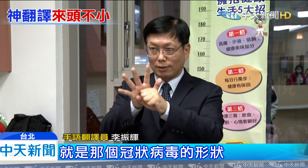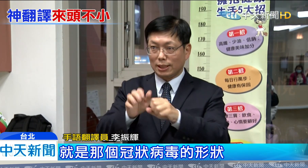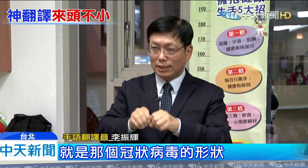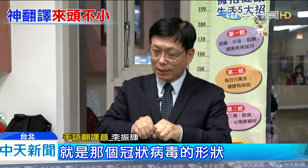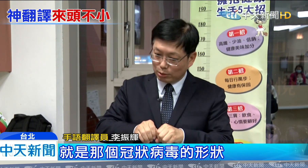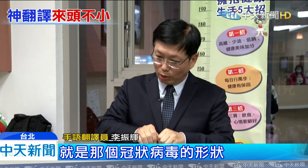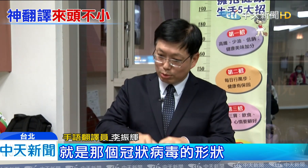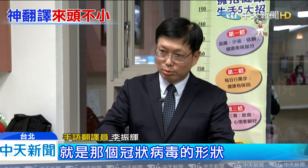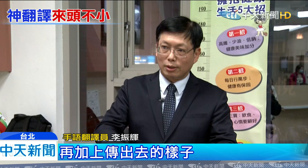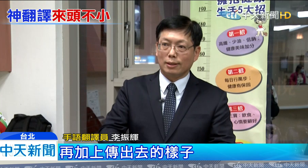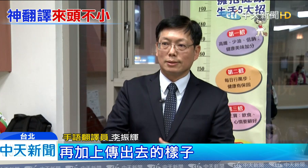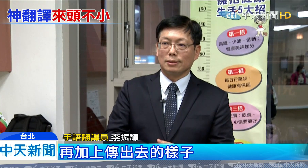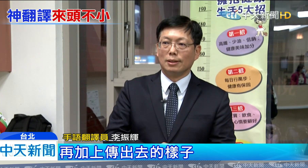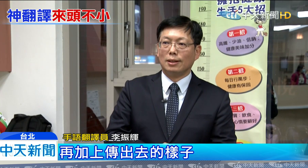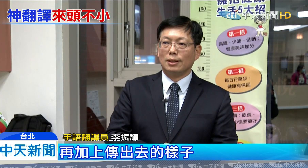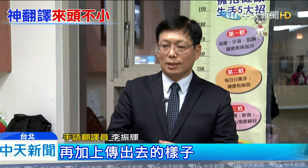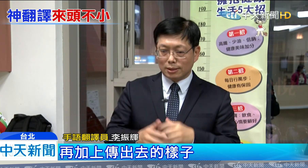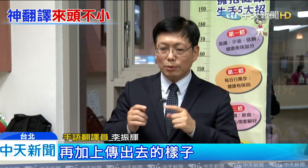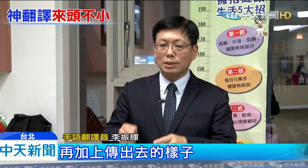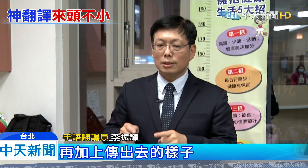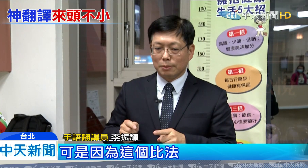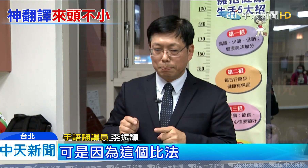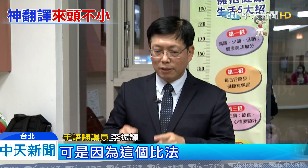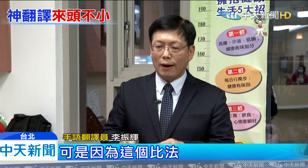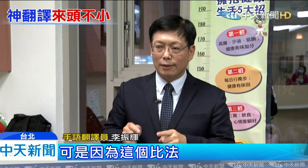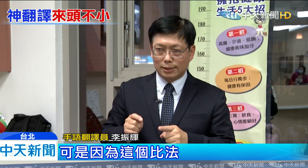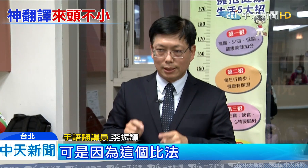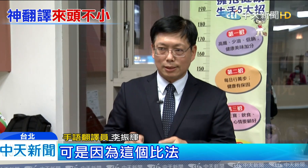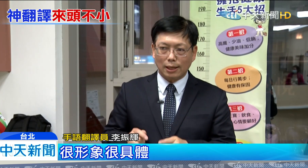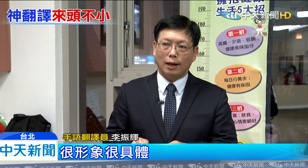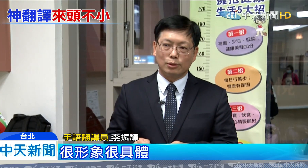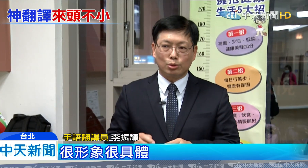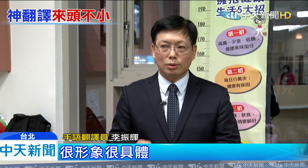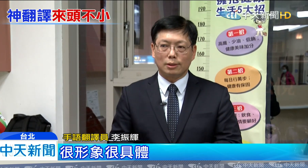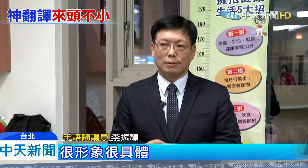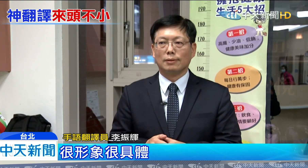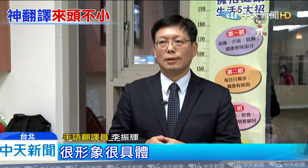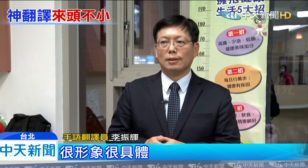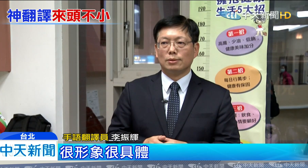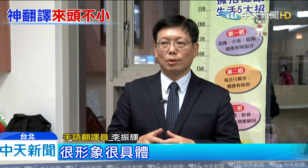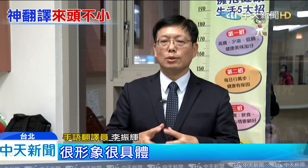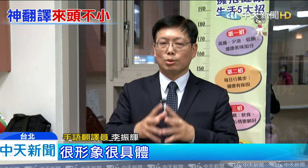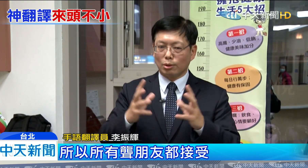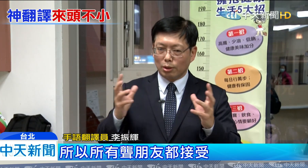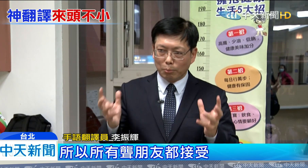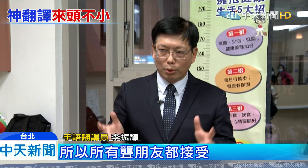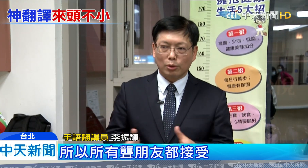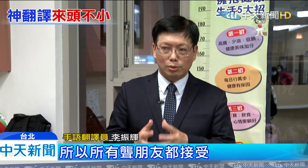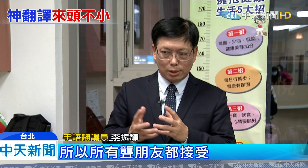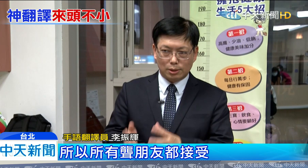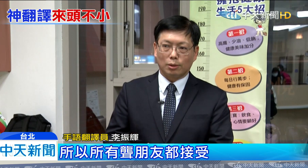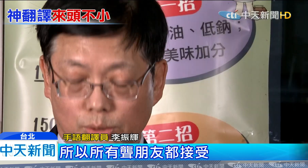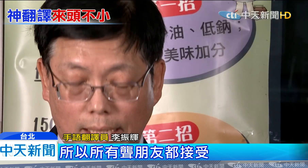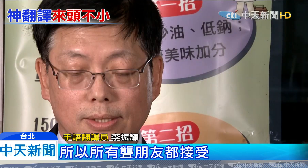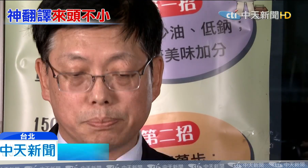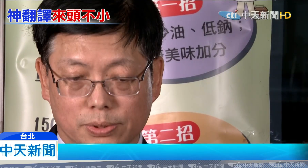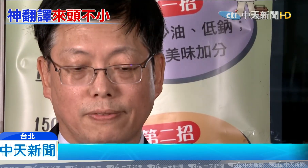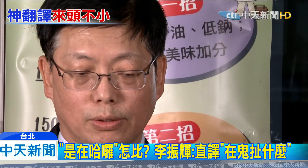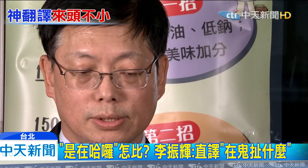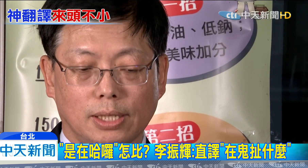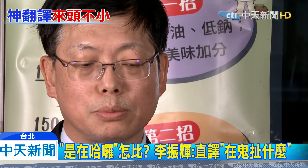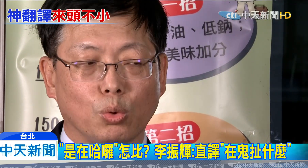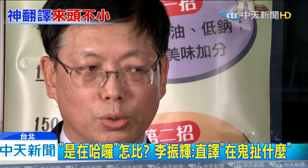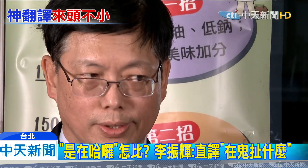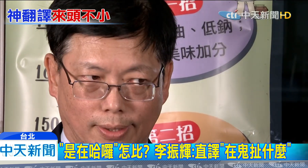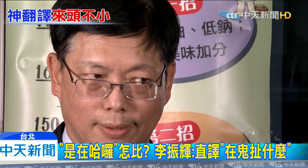形状，再加上传出去的样子。可是因为这个笔法很形象、很具体，所以所有龙朋友都接受， 连年轻人